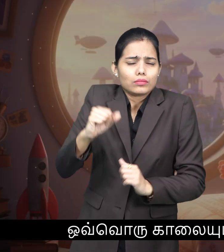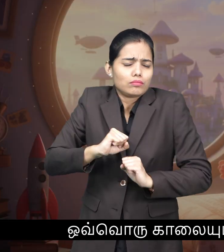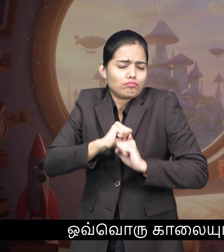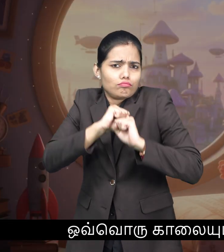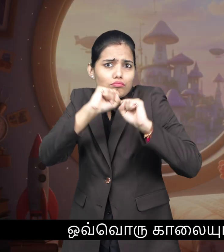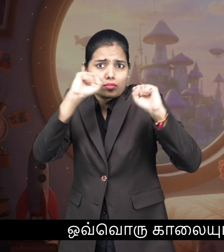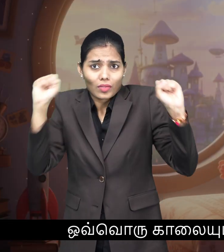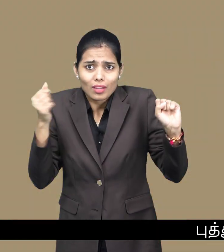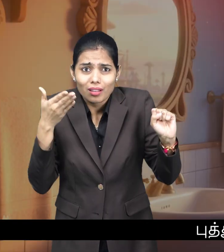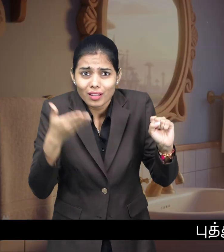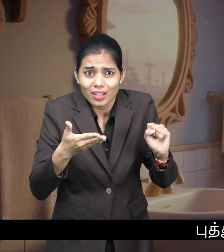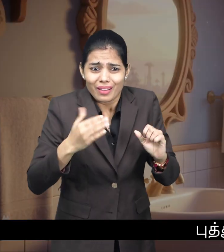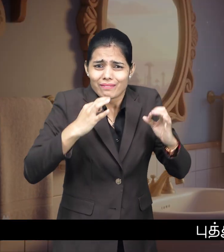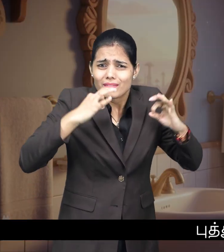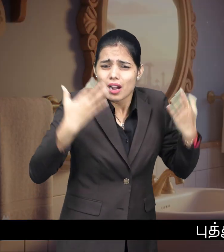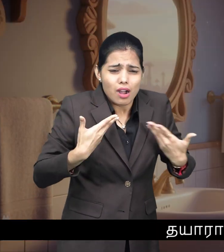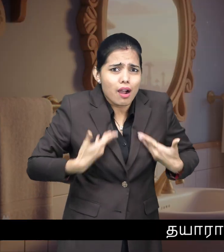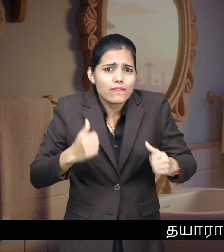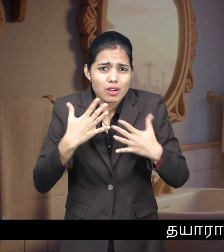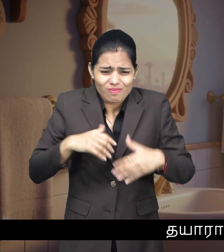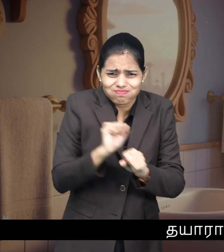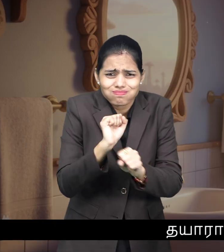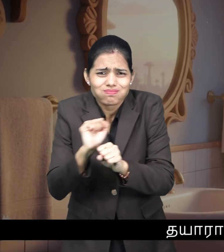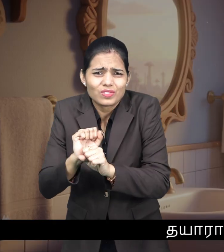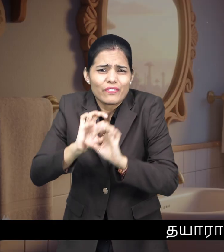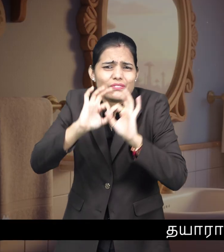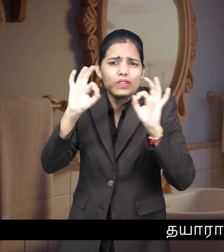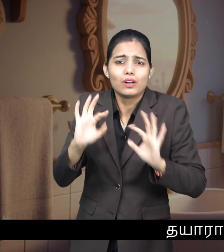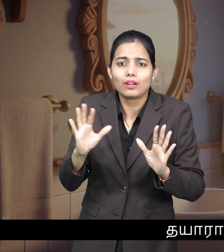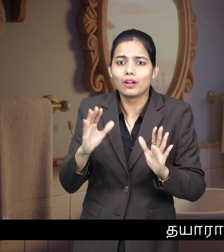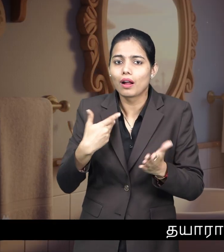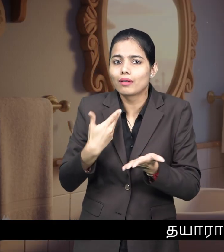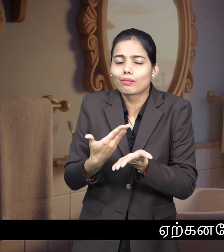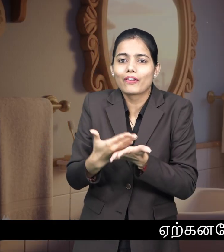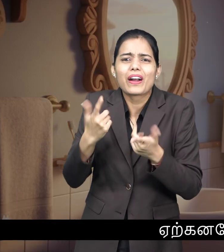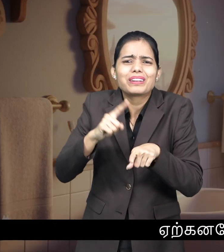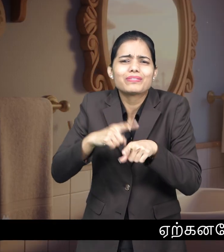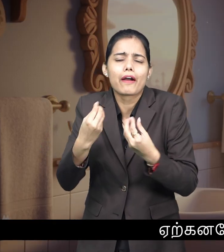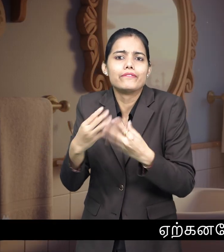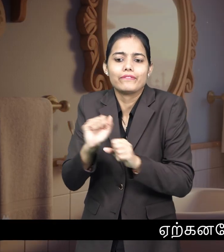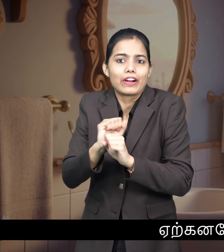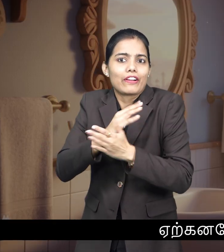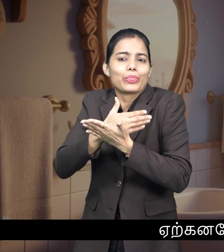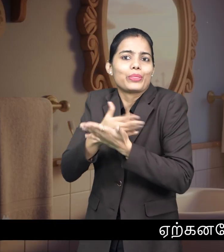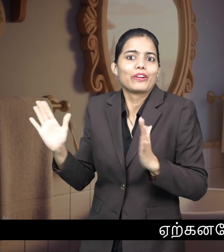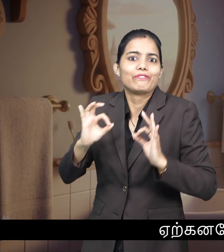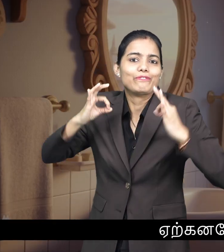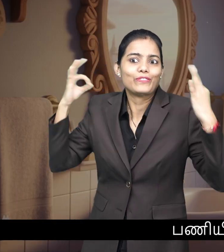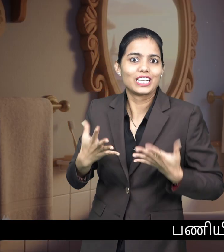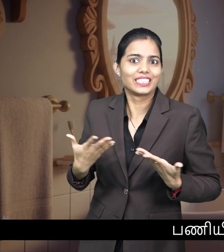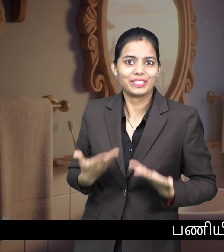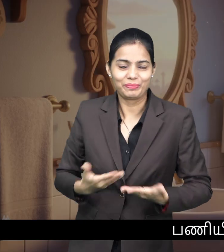நீங்கள் எழுந்திருக்கும் போதும் புத்துணர்ச்சி பெற தயாராகும் போதும் உங்கள் உடல் ஏற்கனவே கழிவுகளை